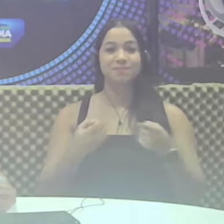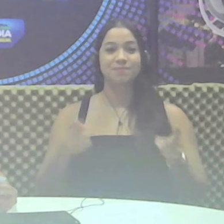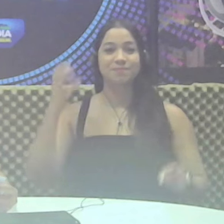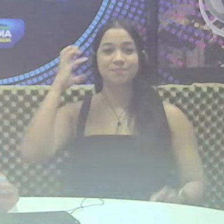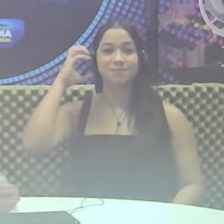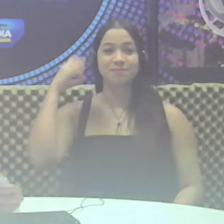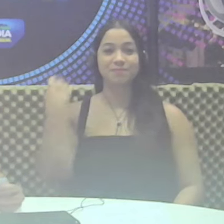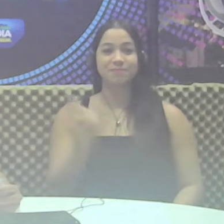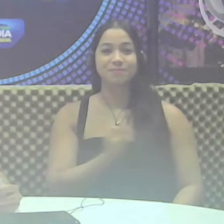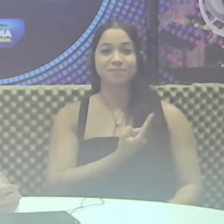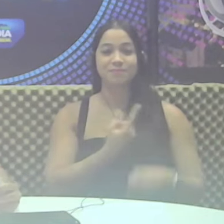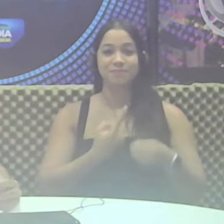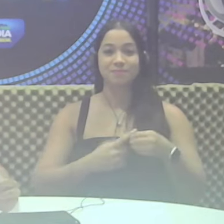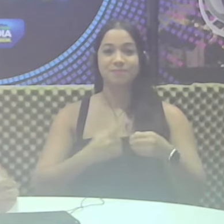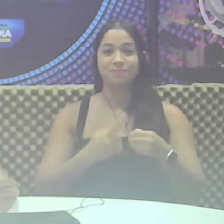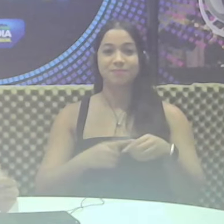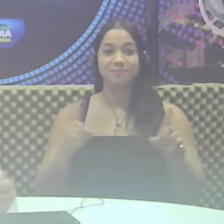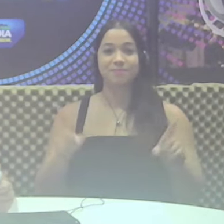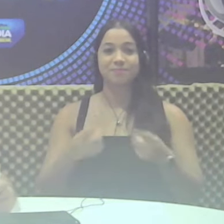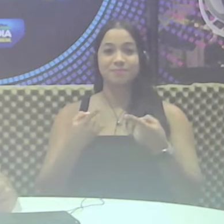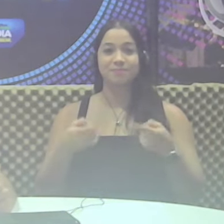Rádio Nossa Cidade.